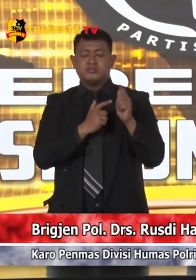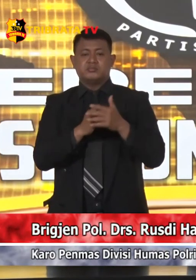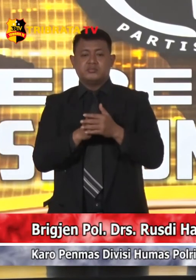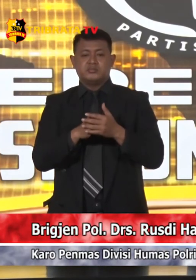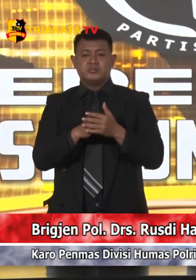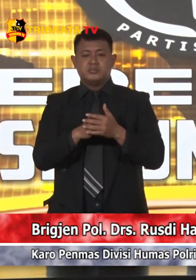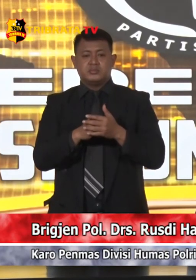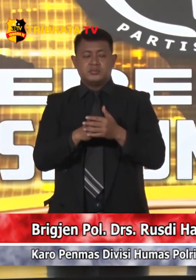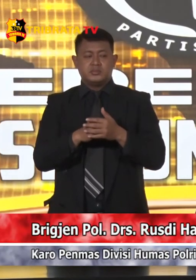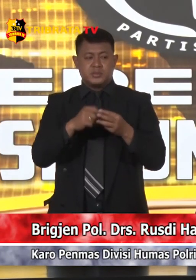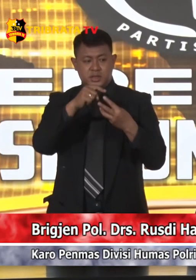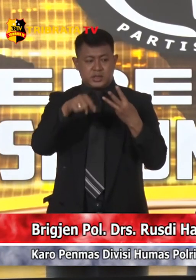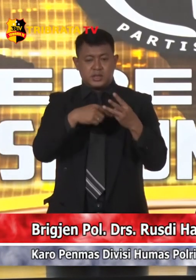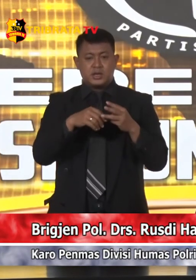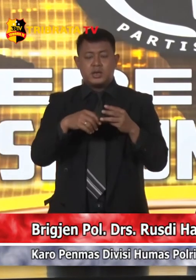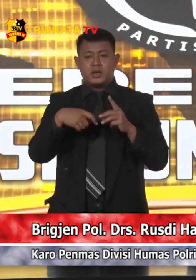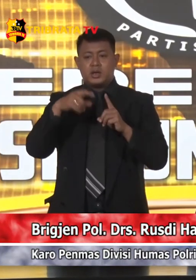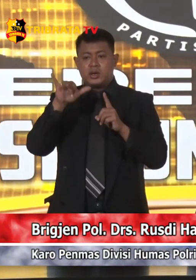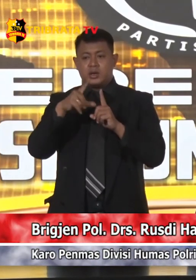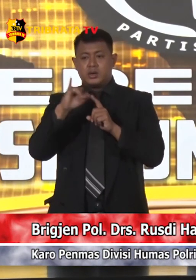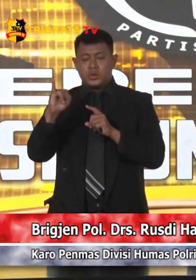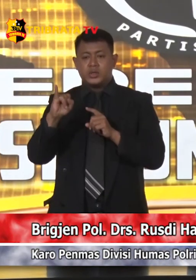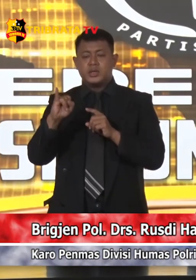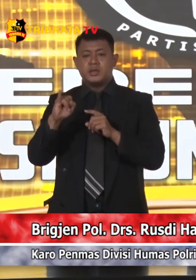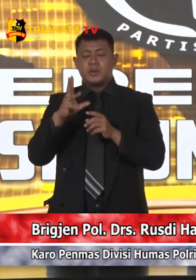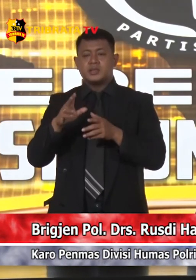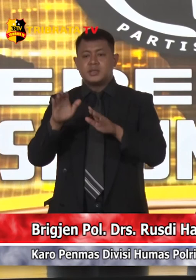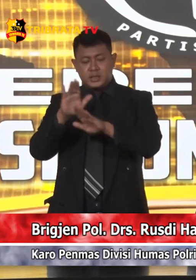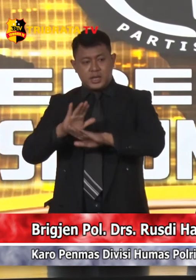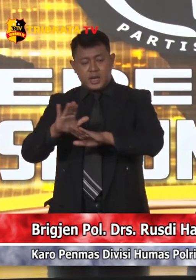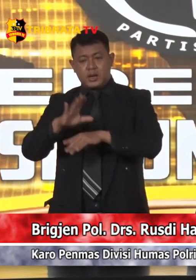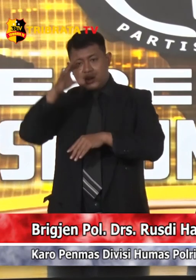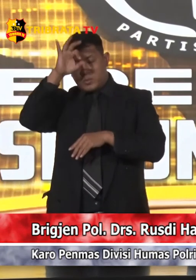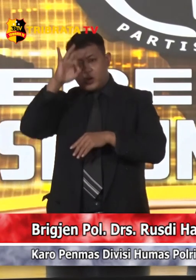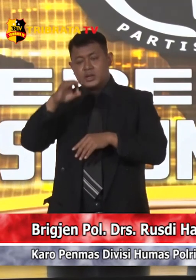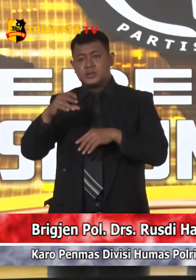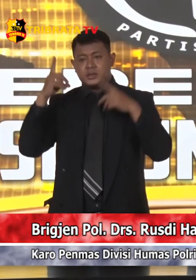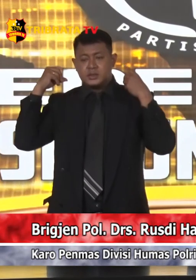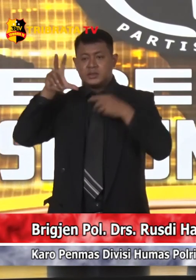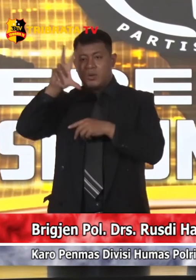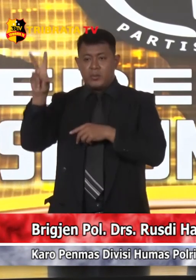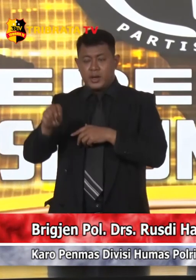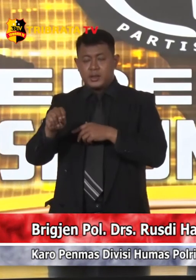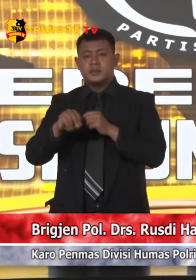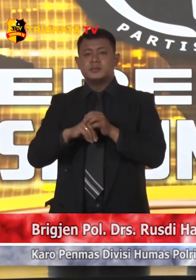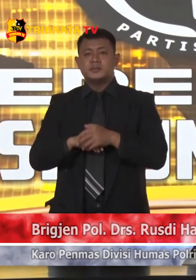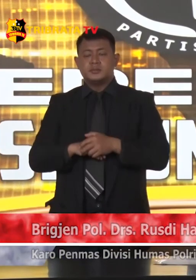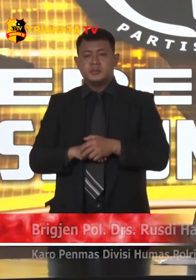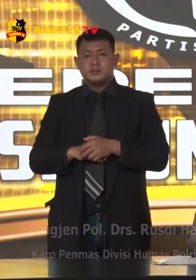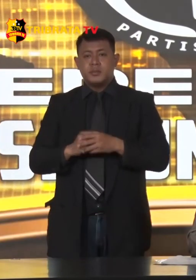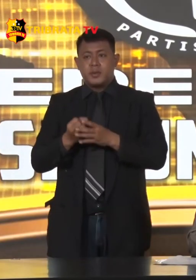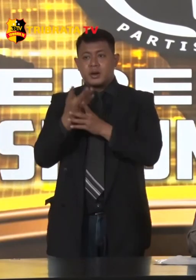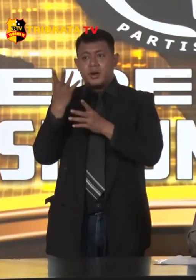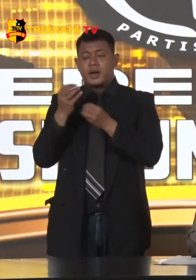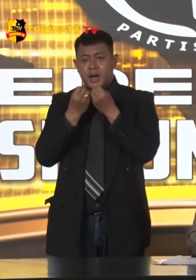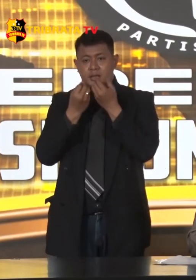Tiganya yang kompol Yuni ya masih ditangani oleh Polda Jawa Barat. Ya. Nanti perkembangannya